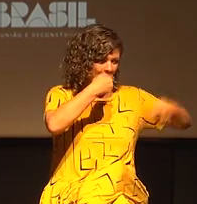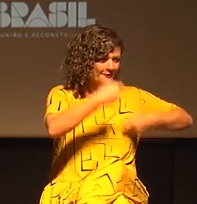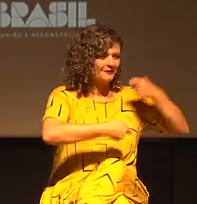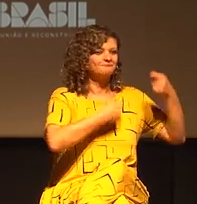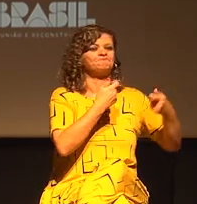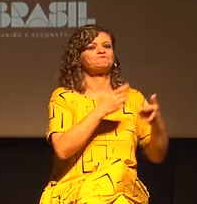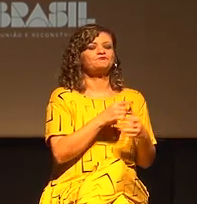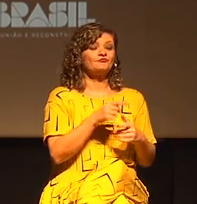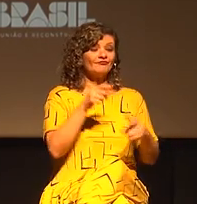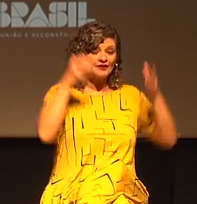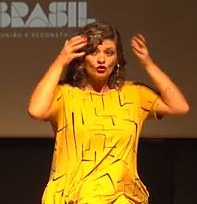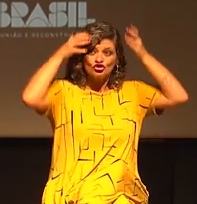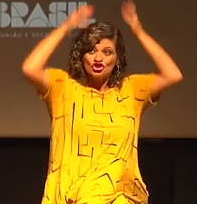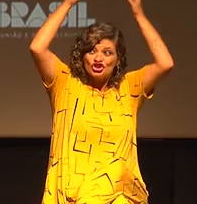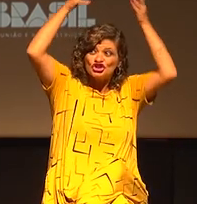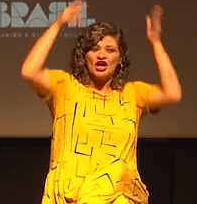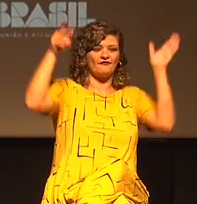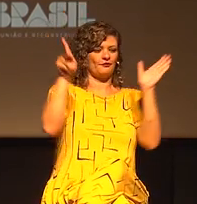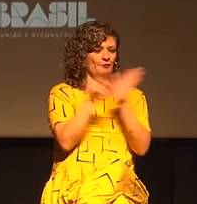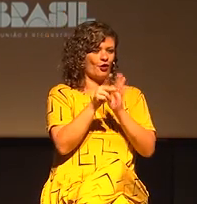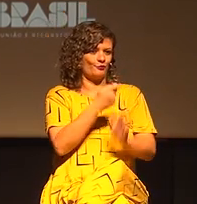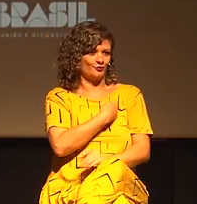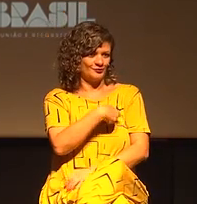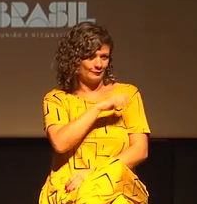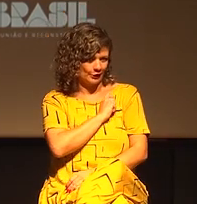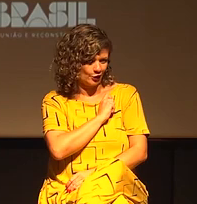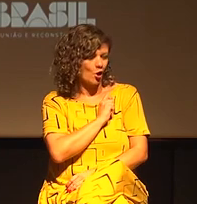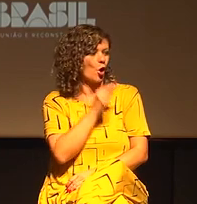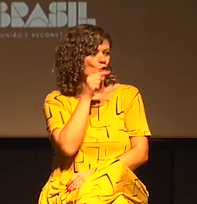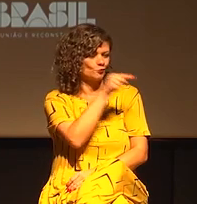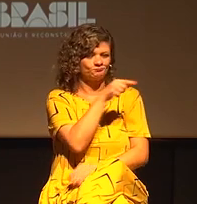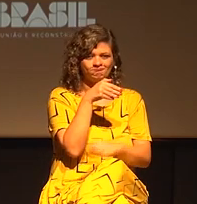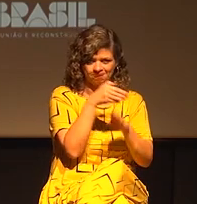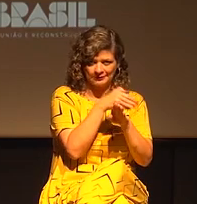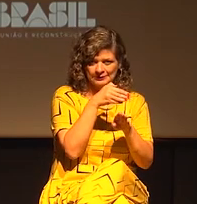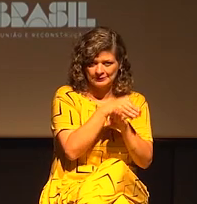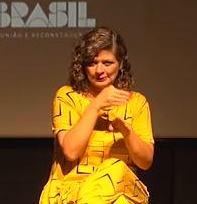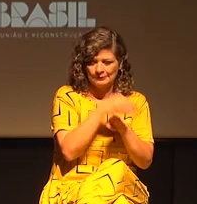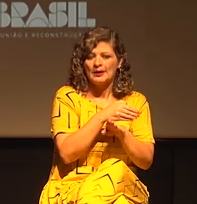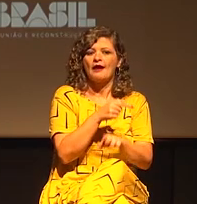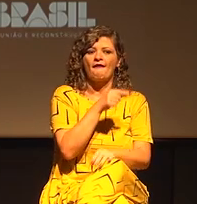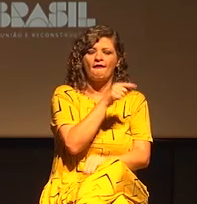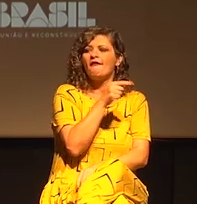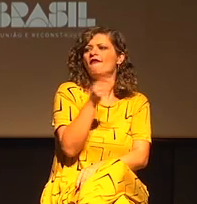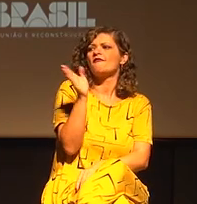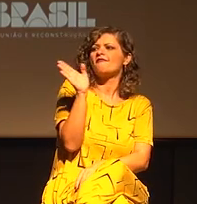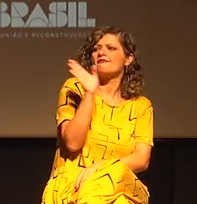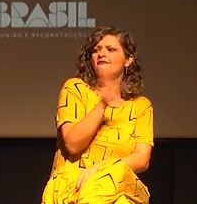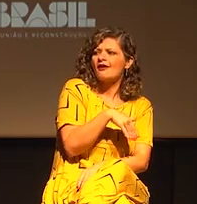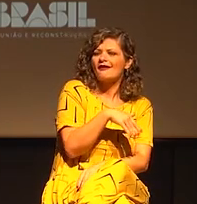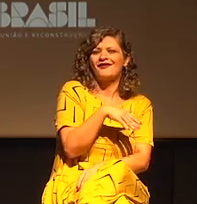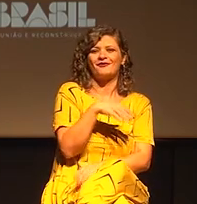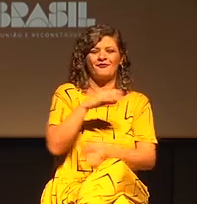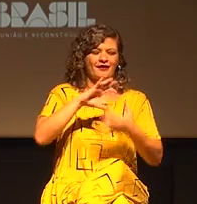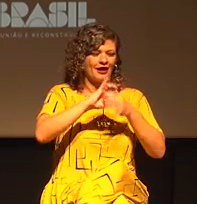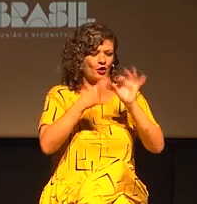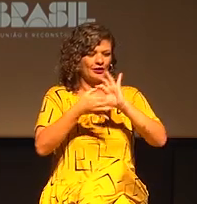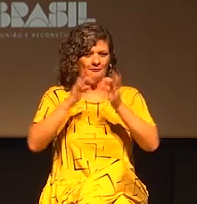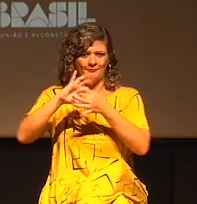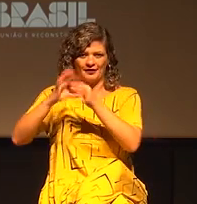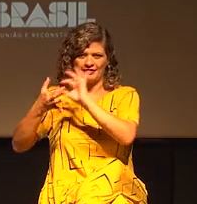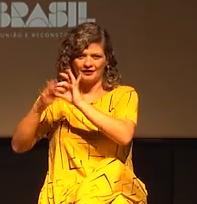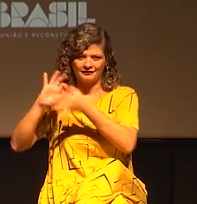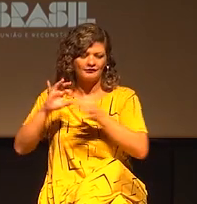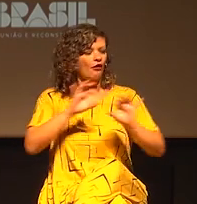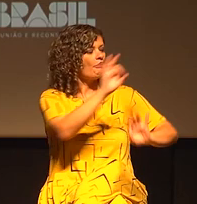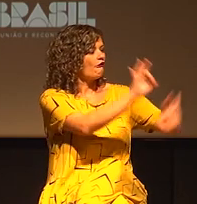um chefe espanhol super né o primeiro eh veio da época das Olimpíadas montar esse